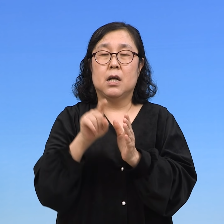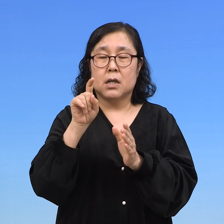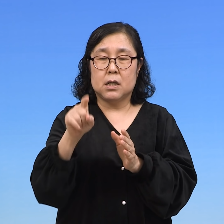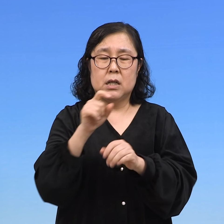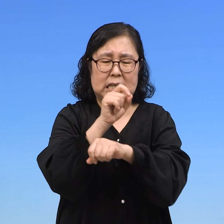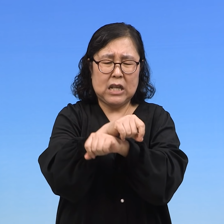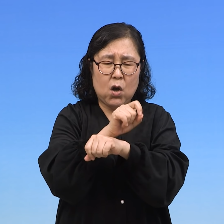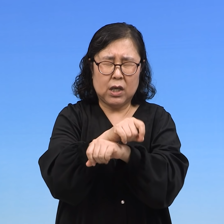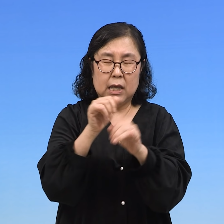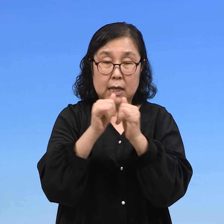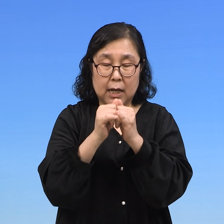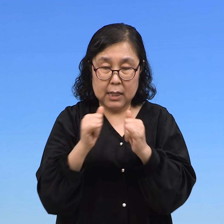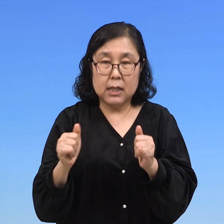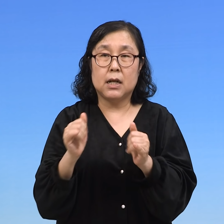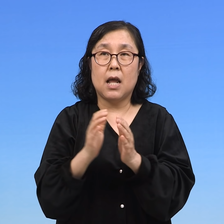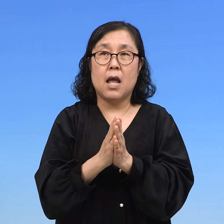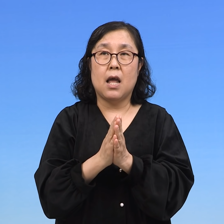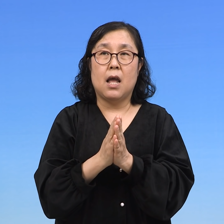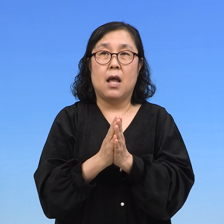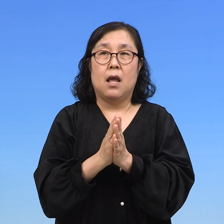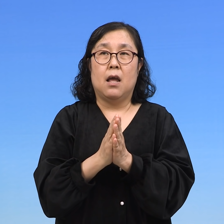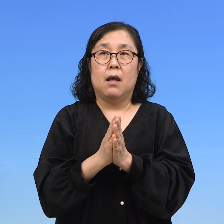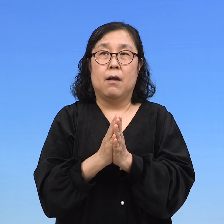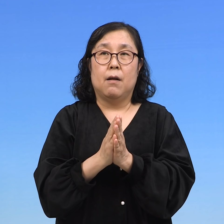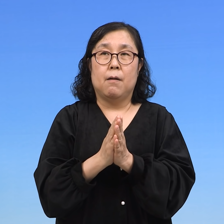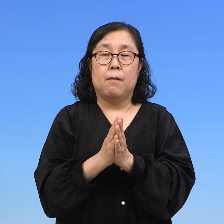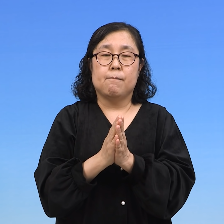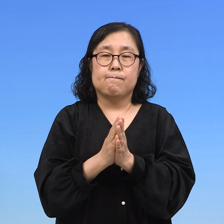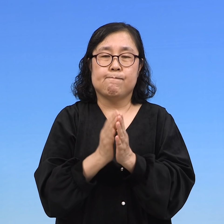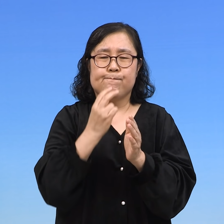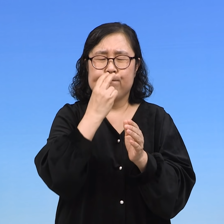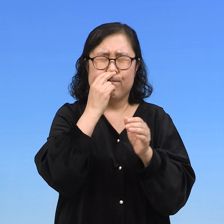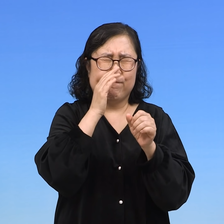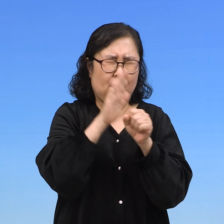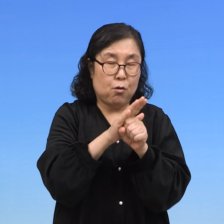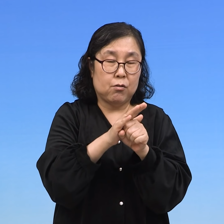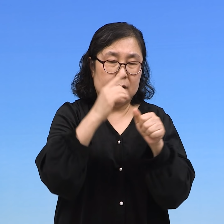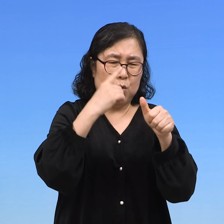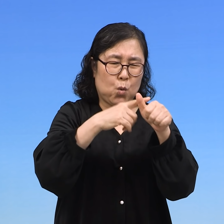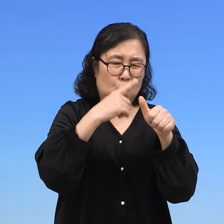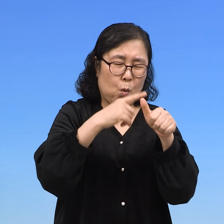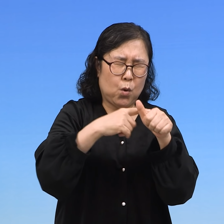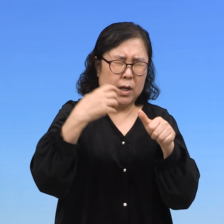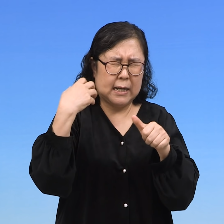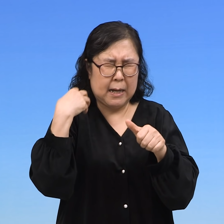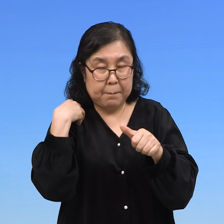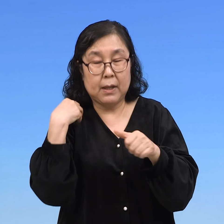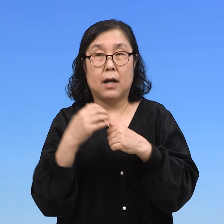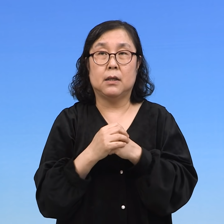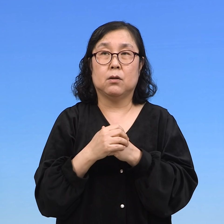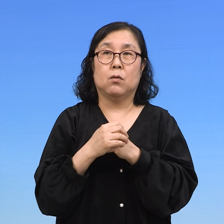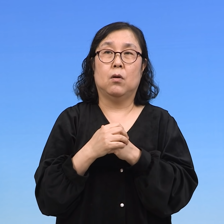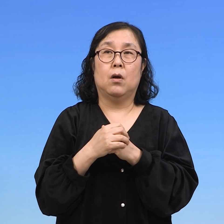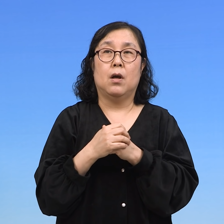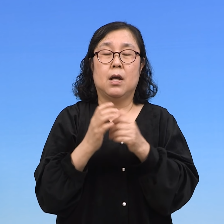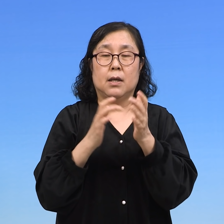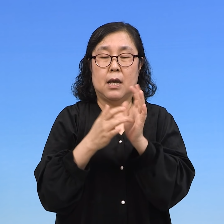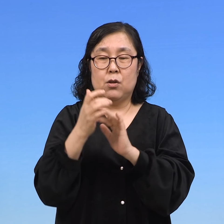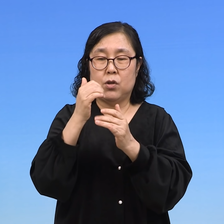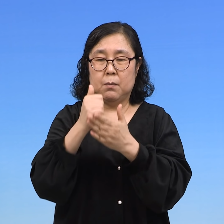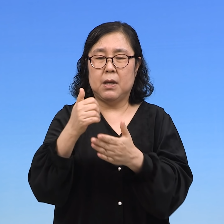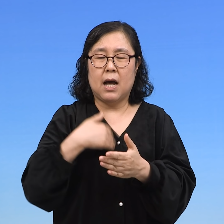서기관들의 말도 되지 않는 모독을 감수하시고 주님이요 판 한 번 엎으셔버리고요